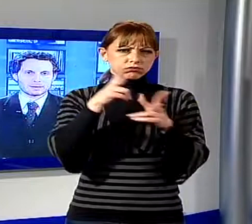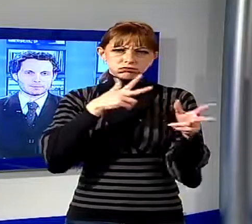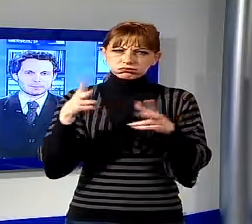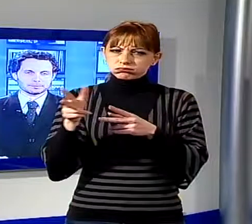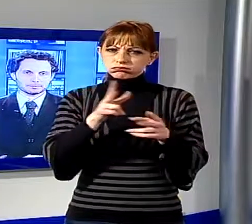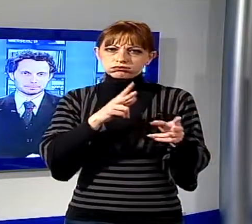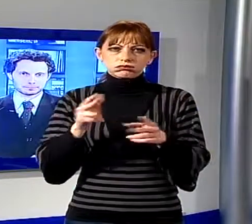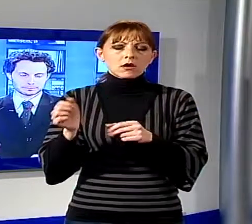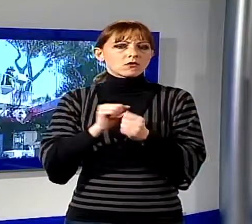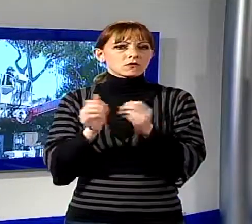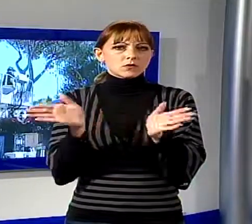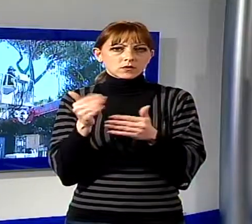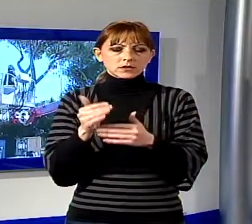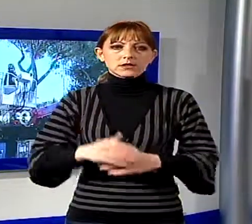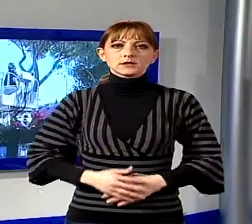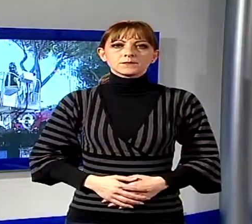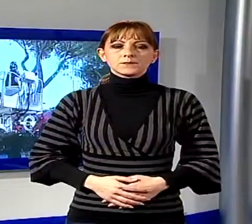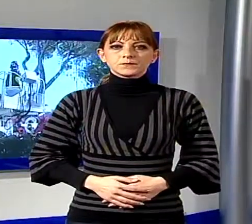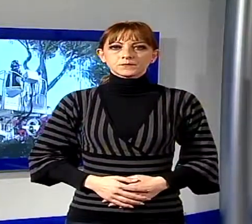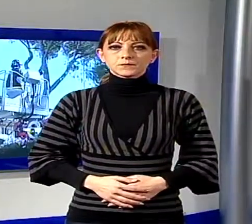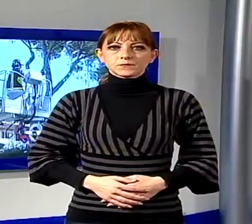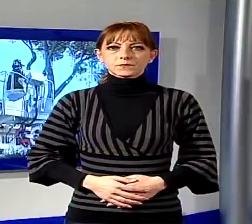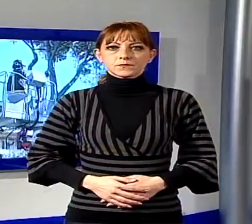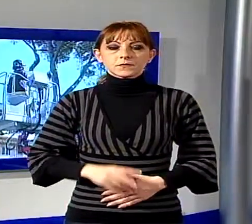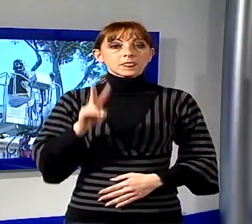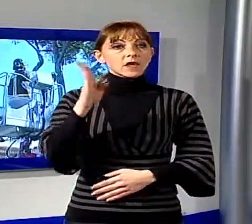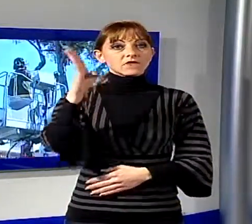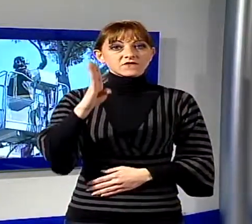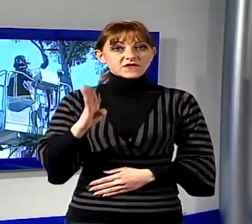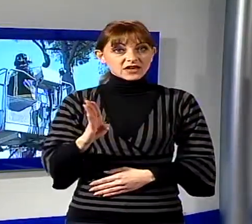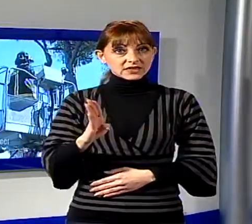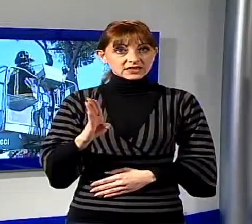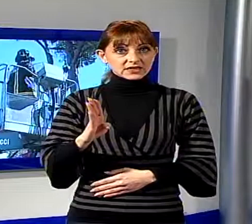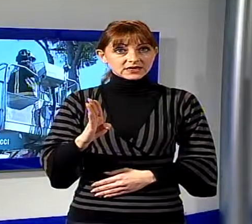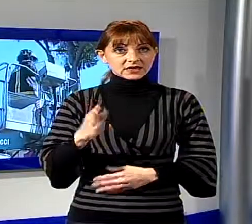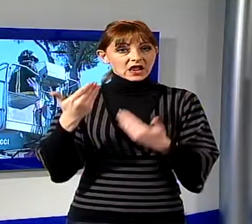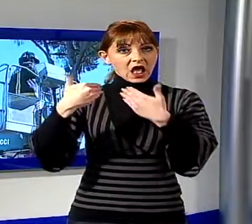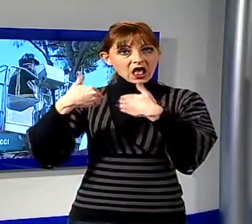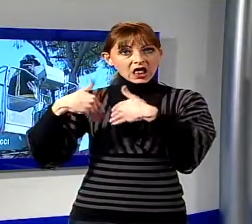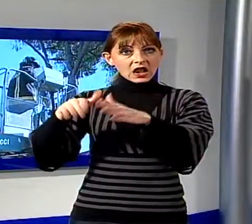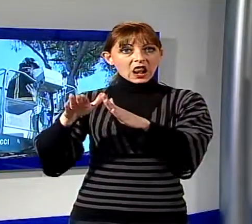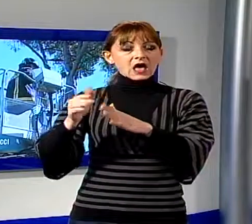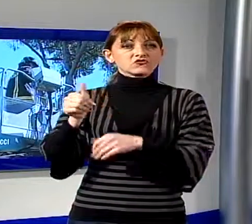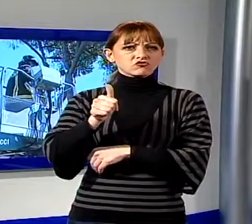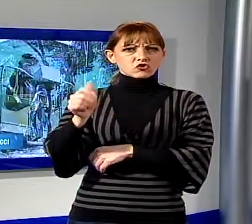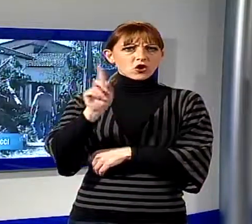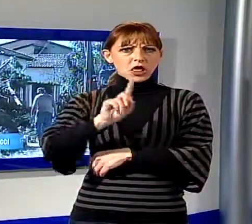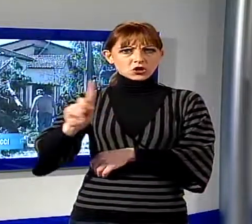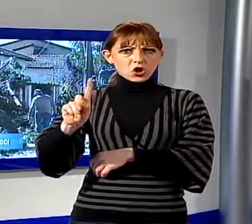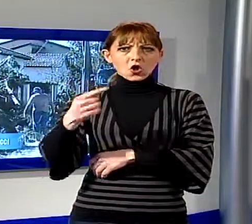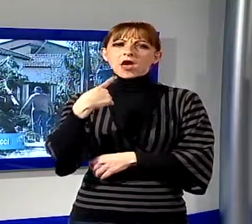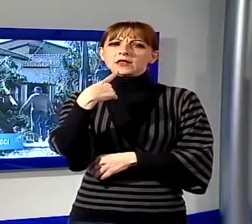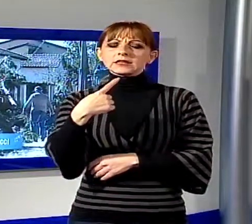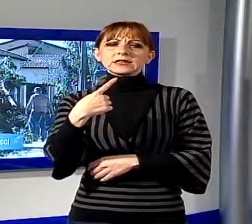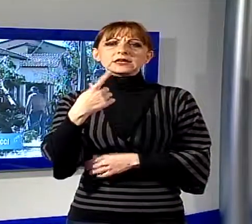Roy Lepore. La Versilia non sarà lasciata sola, parole del Premier Matteo Renzi e il